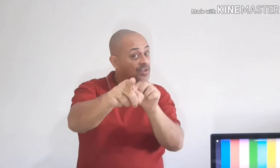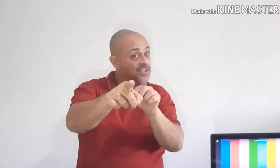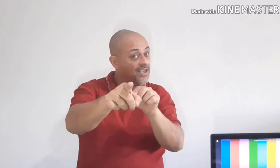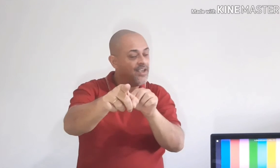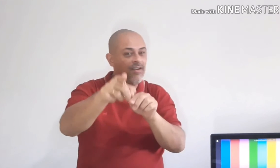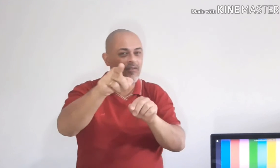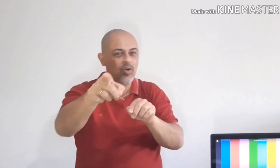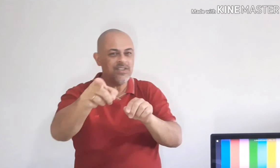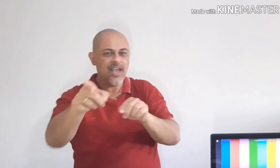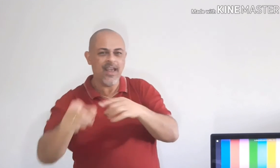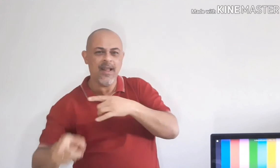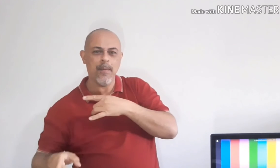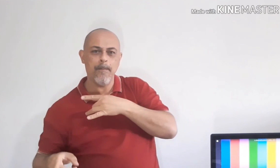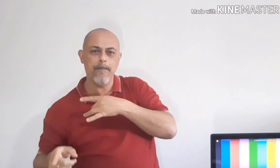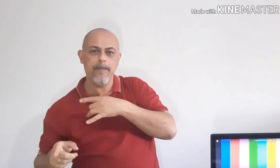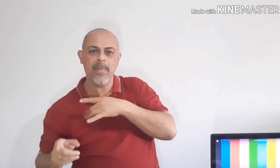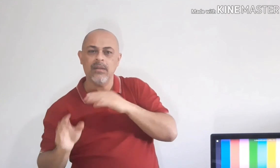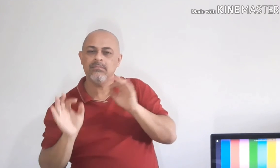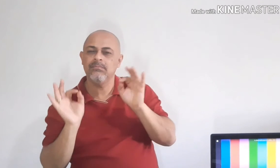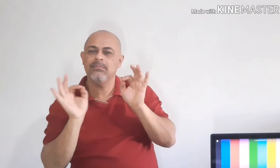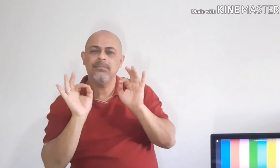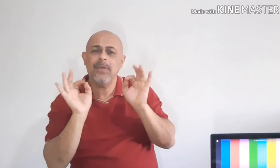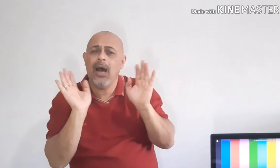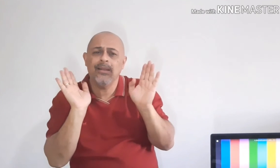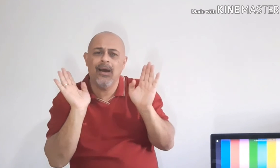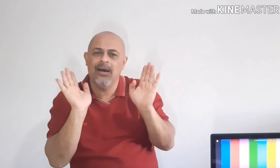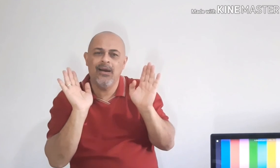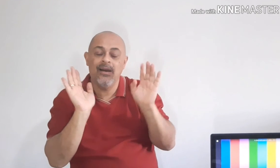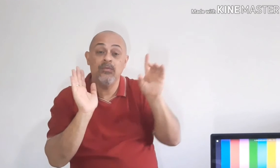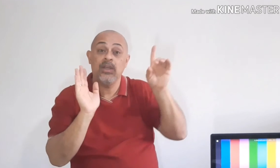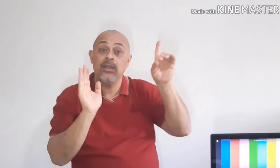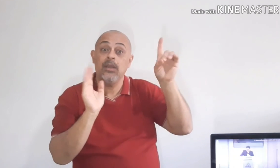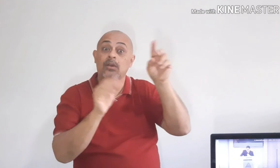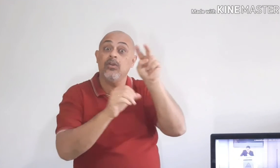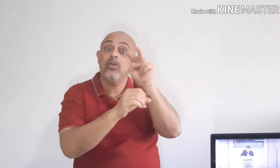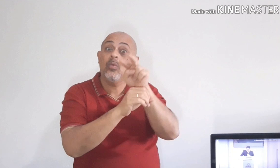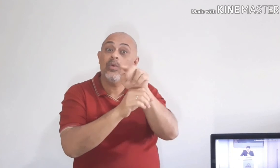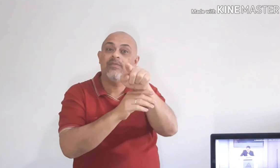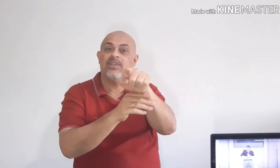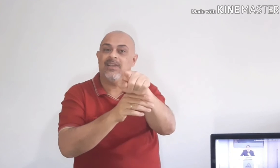pastor, não temos coisa alguma a temer.